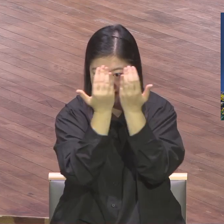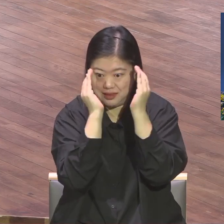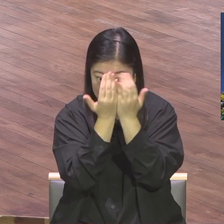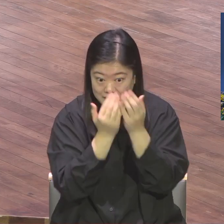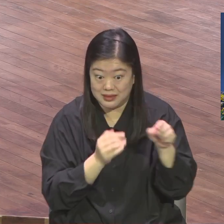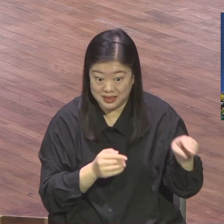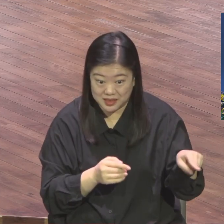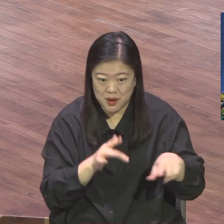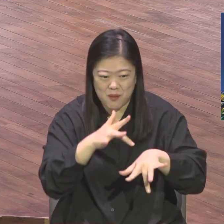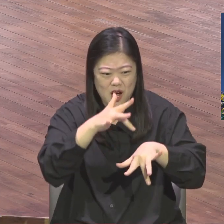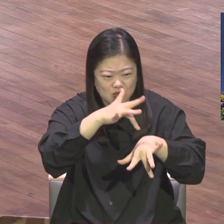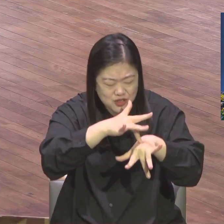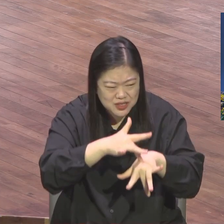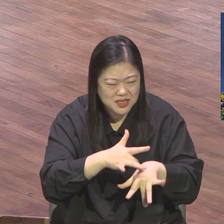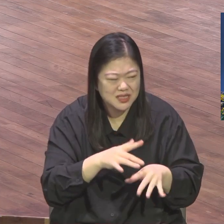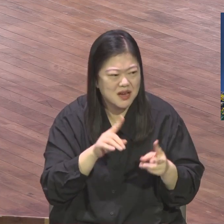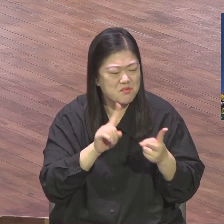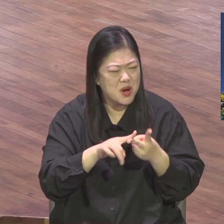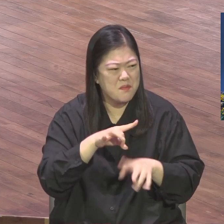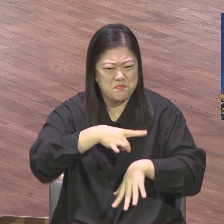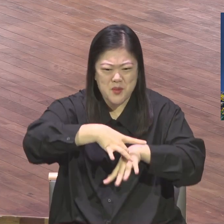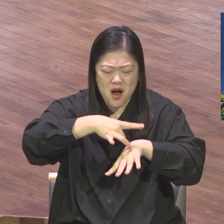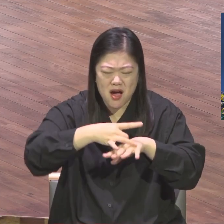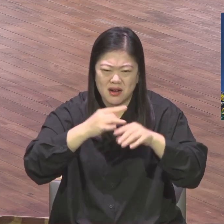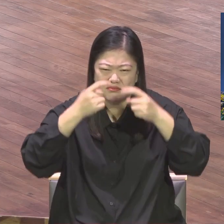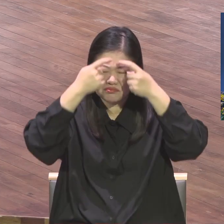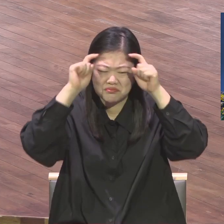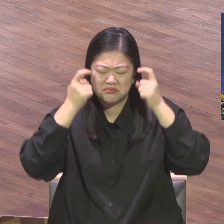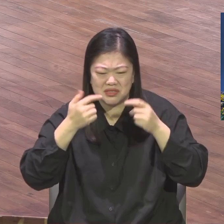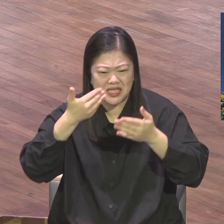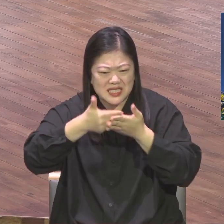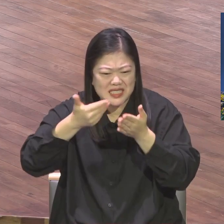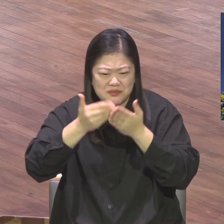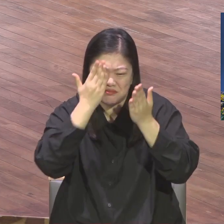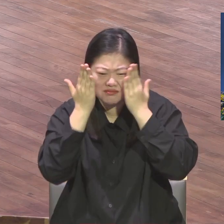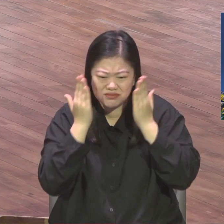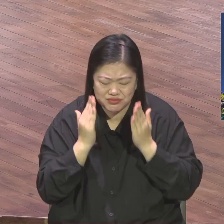그렇게 흥청망청 하고 있습니다. 원래 이 아일랜드